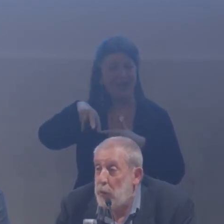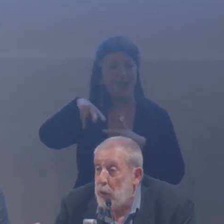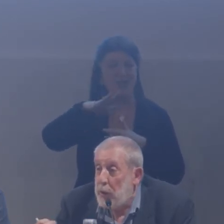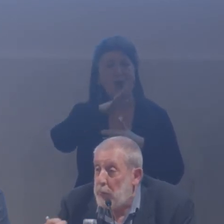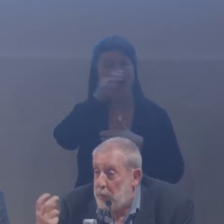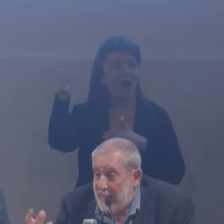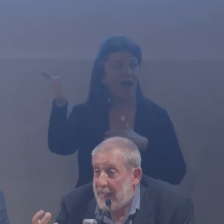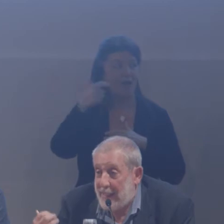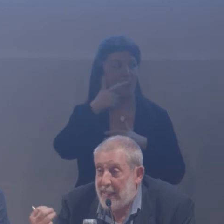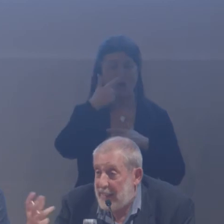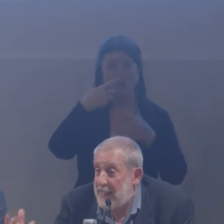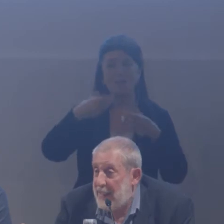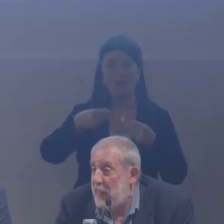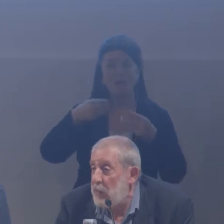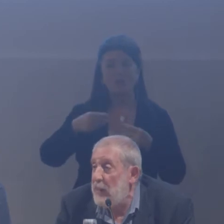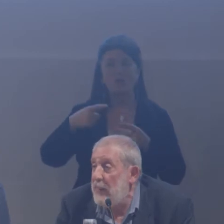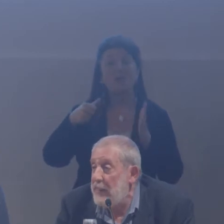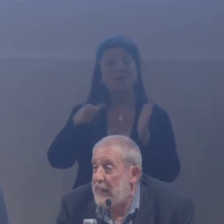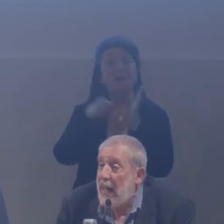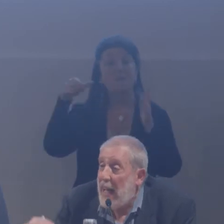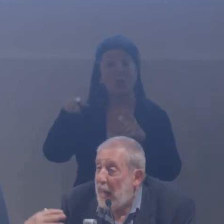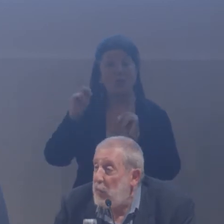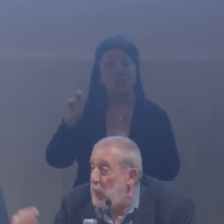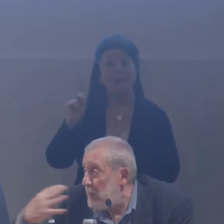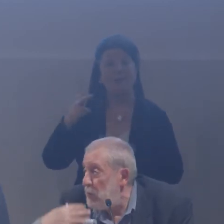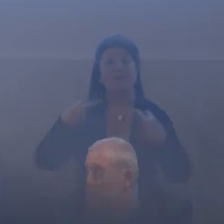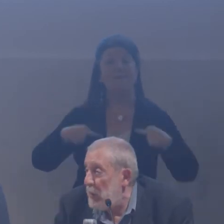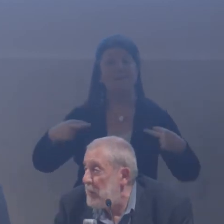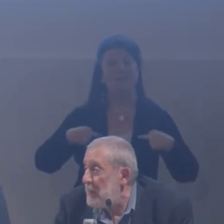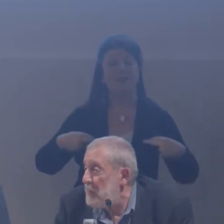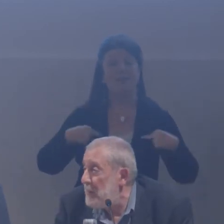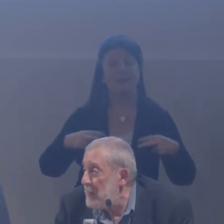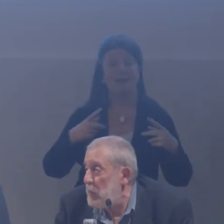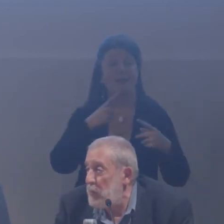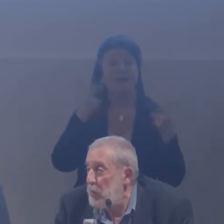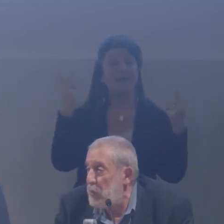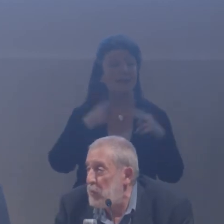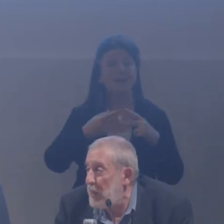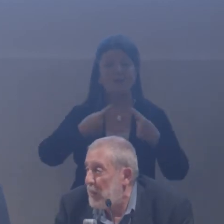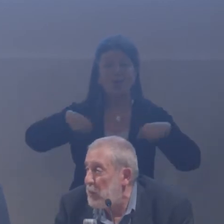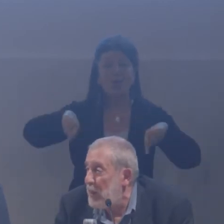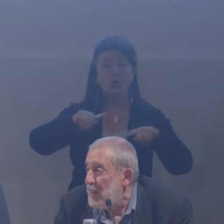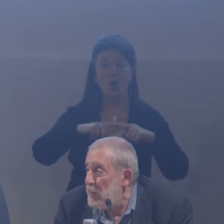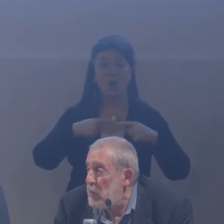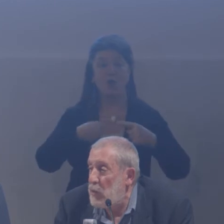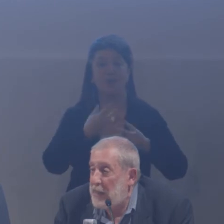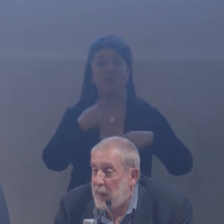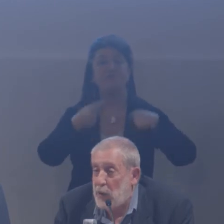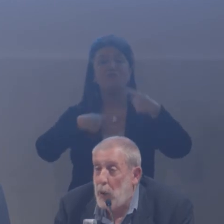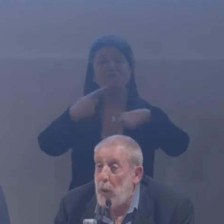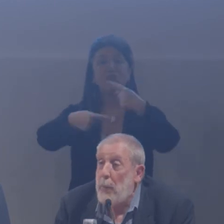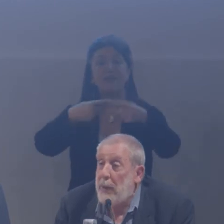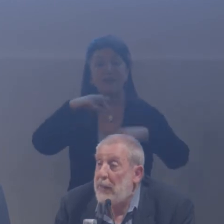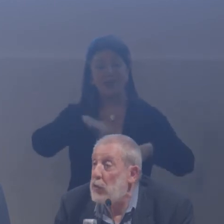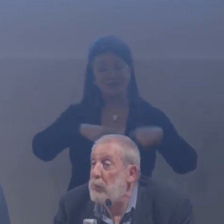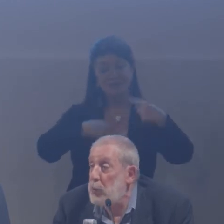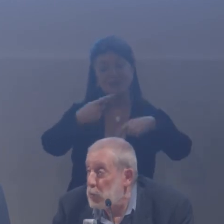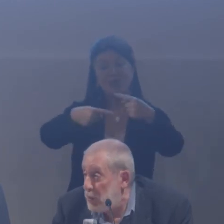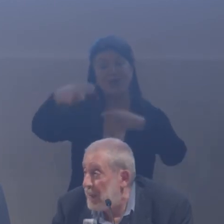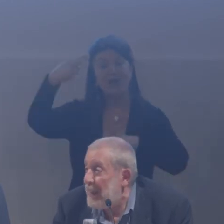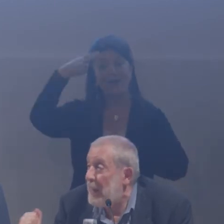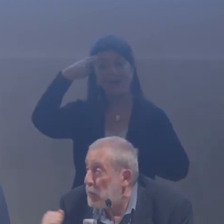più importante che l'ha segnato nella vita, a noi di una certa generazione invece è toccato di ricordarlo per le